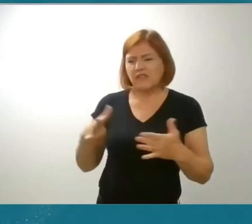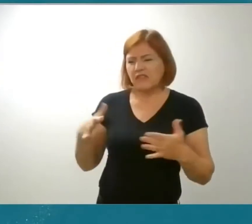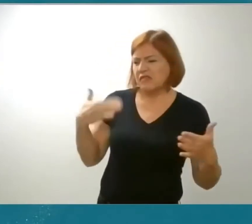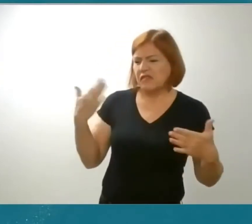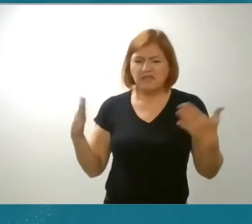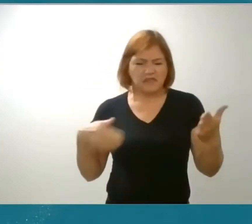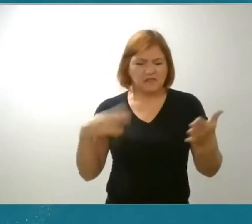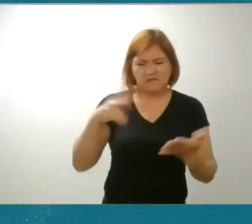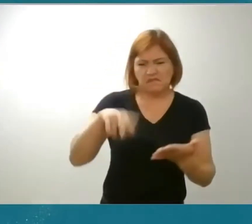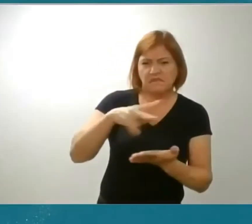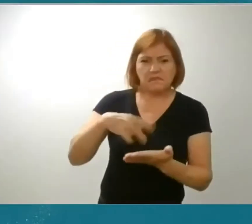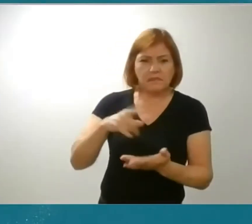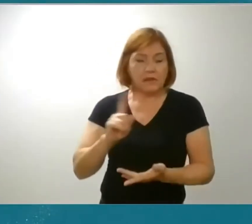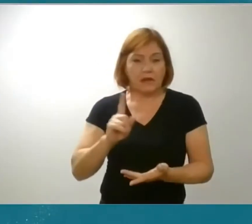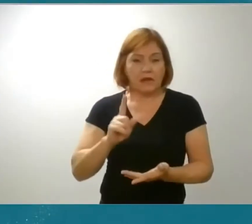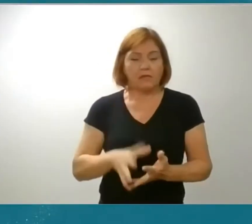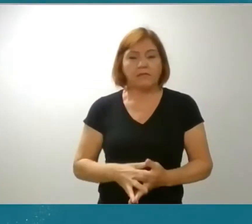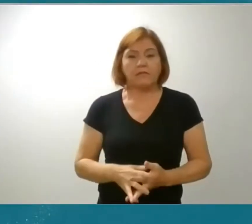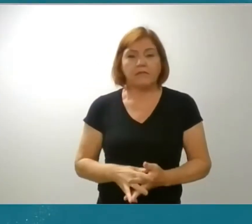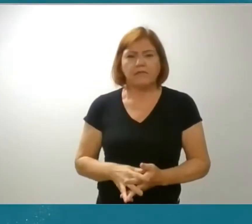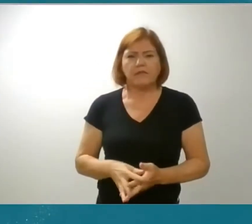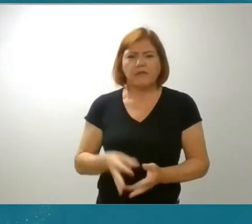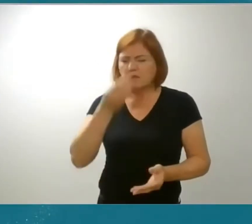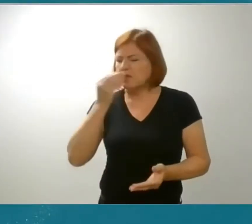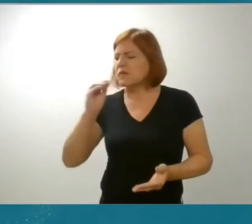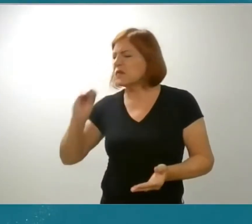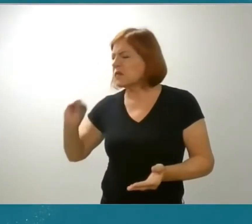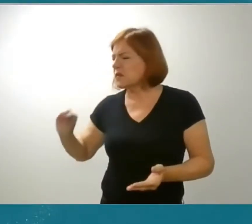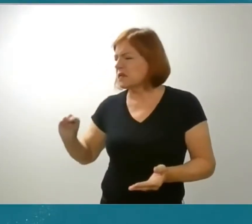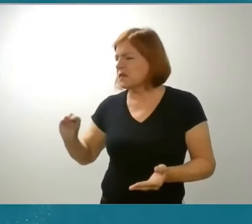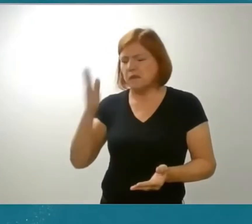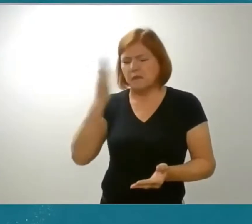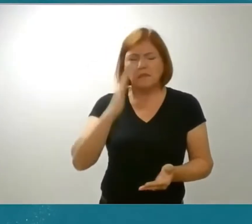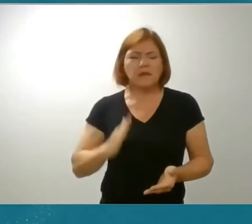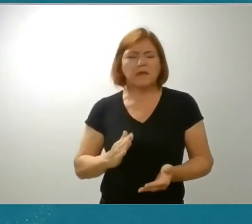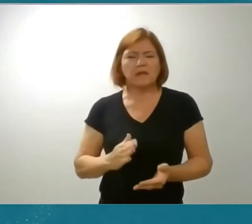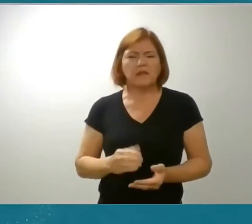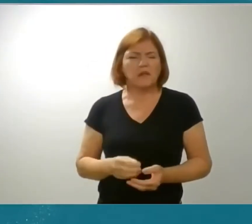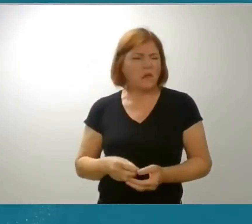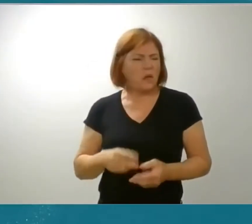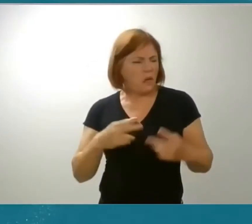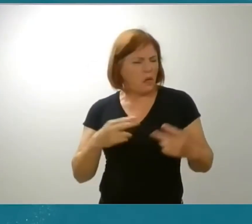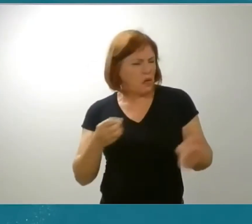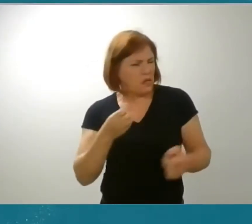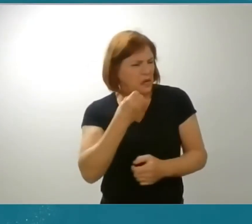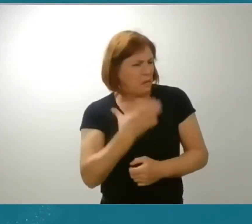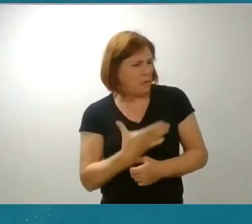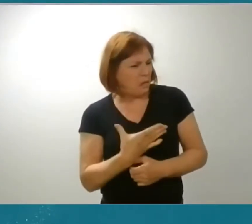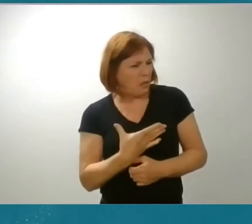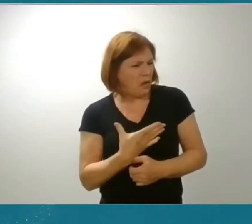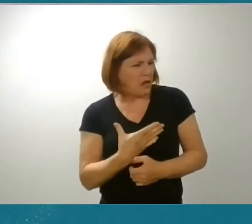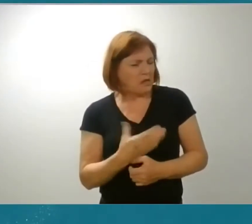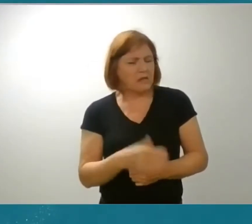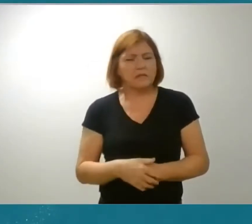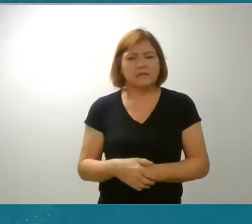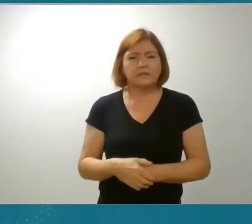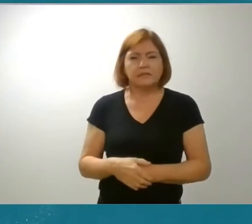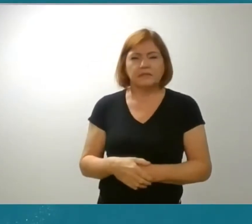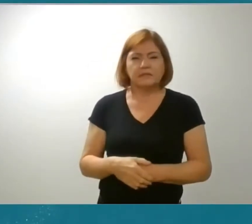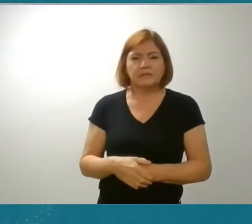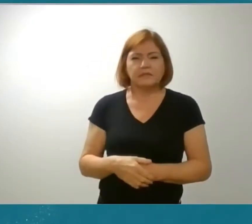não saiu do plano dele, né? Nesse plano, irmãos, você ainda tem 2 animais para você